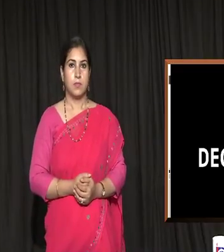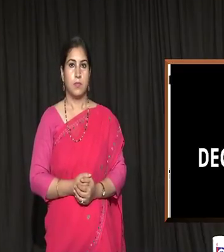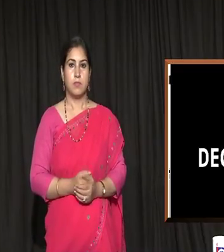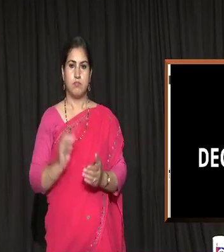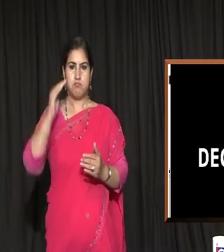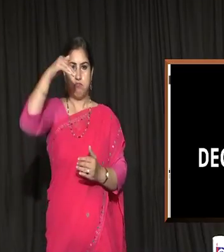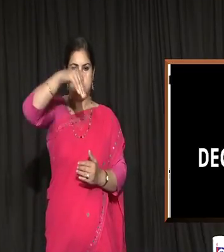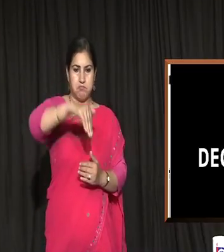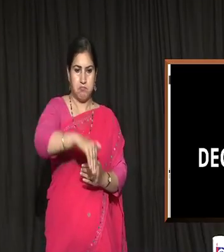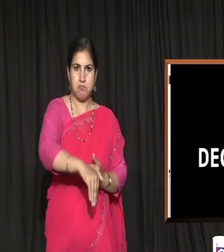Decline पतन.